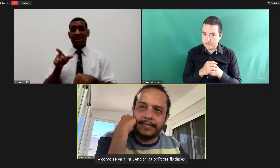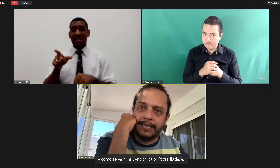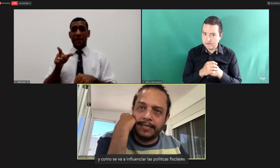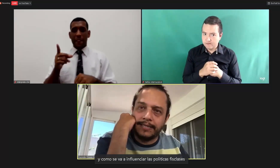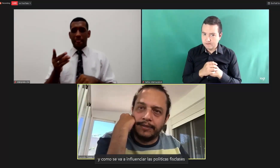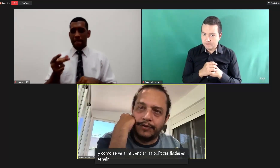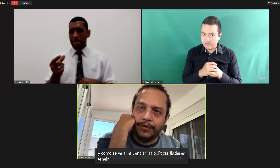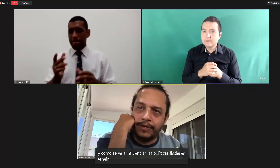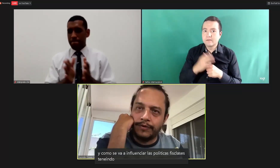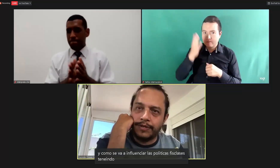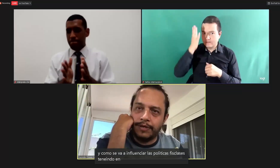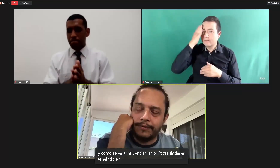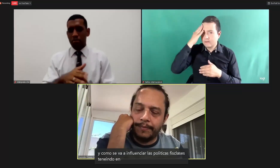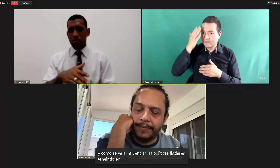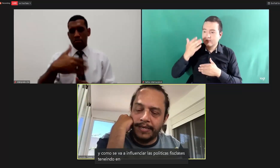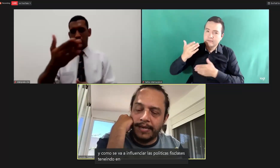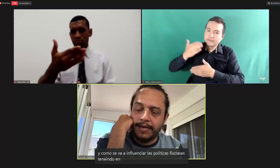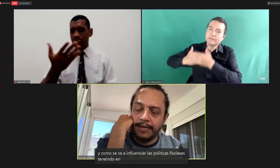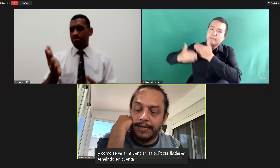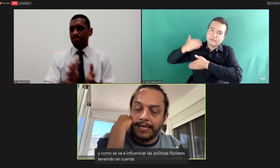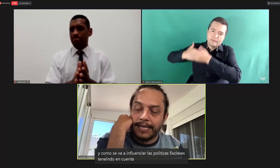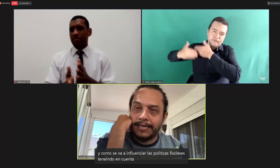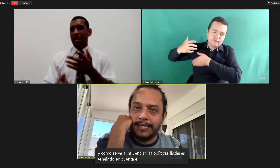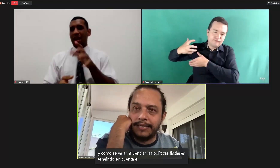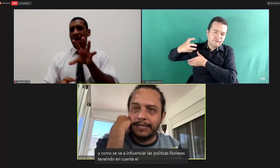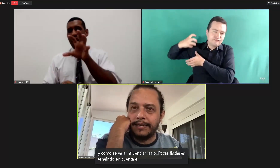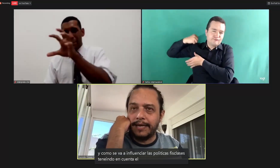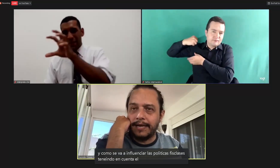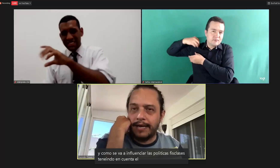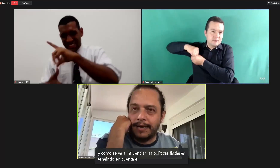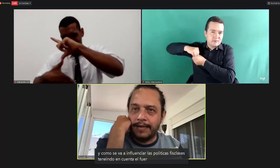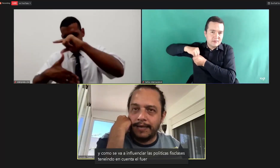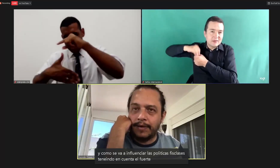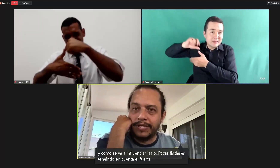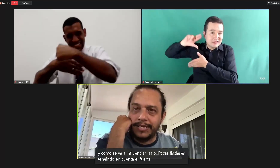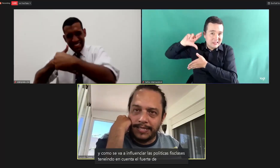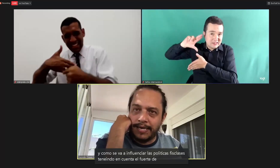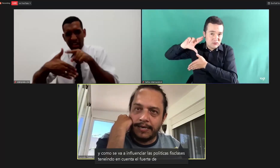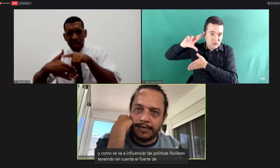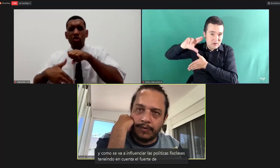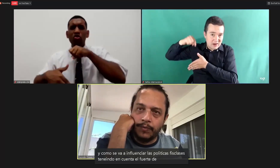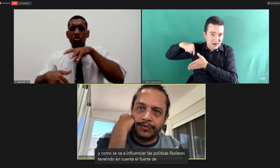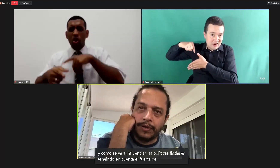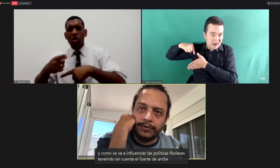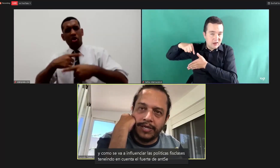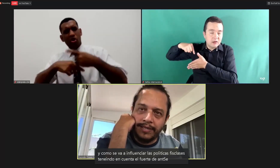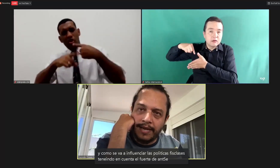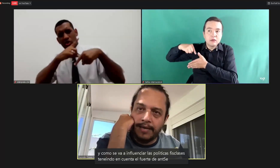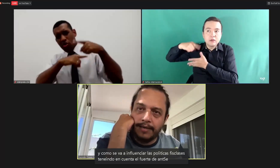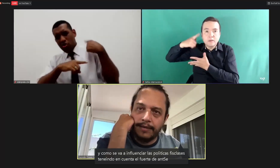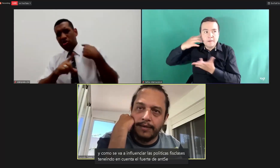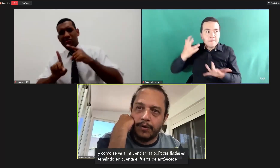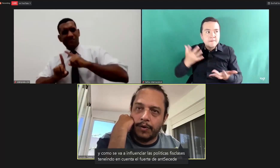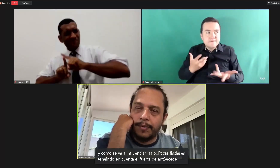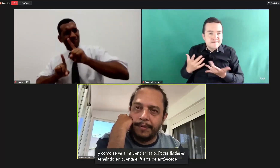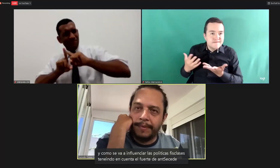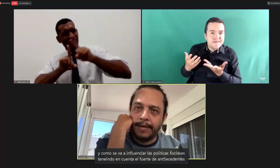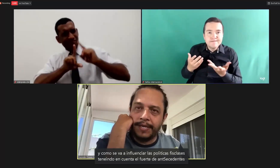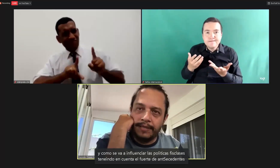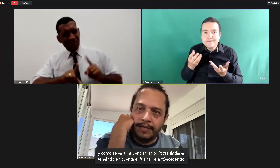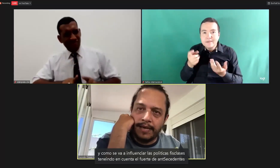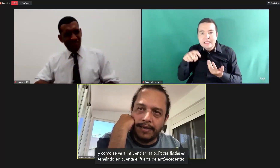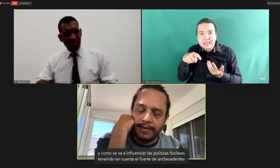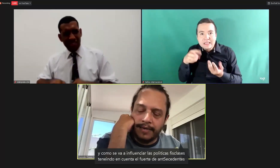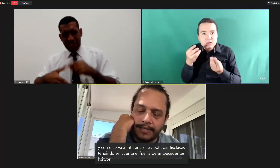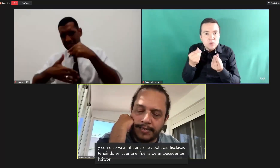serie de antecedentes históricos en Latinoamérica que tienden a utilizar el recurso de austeridad como